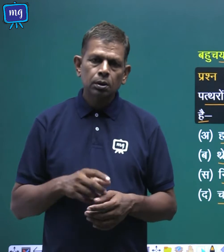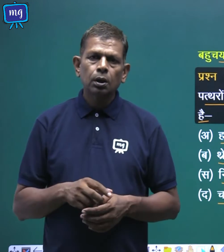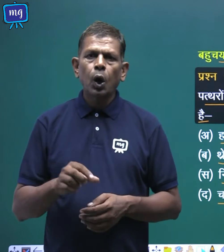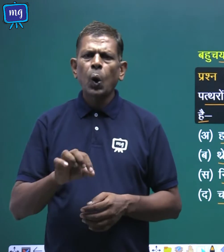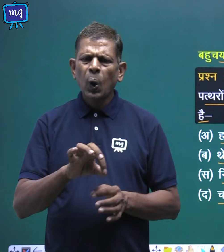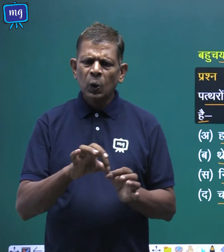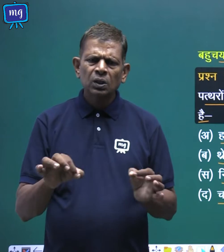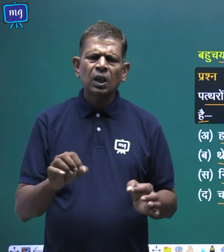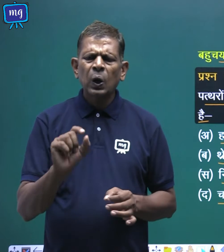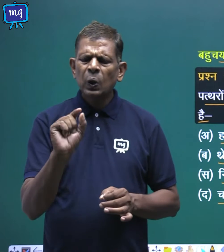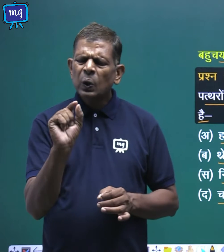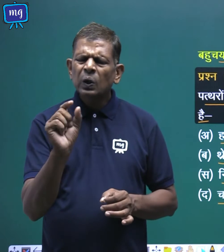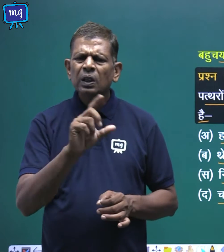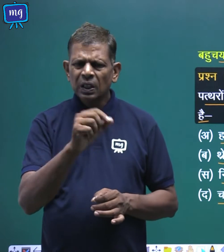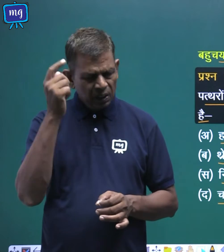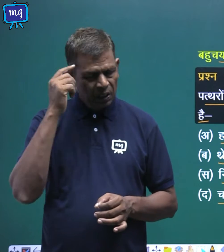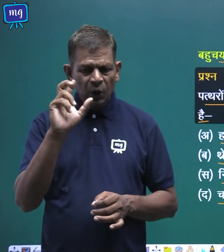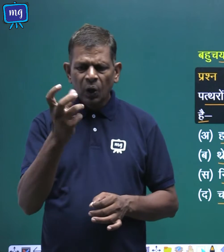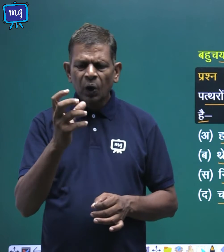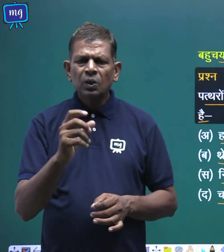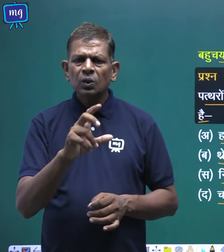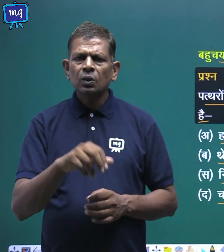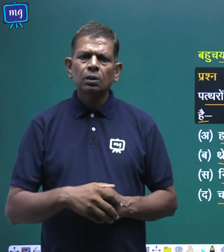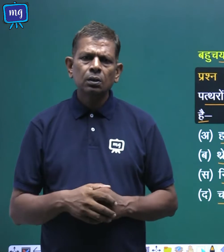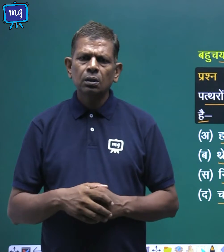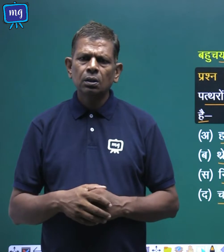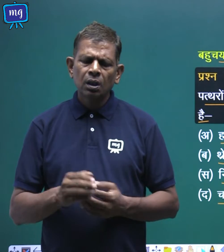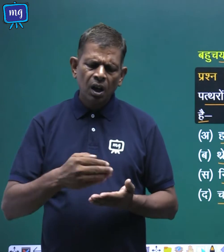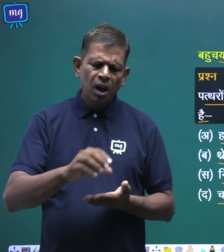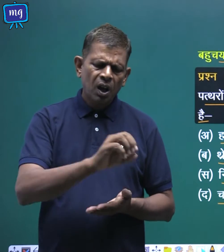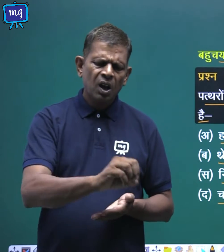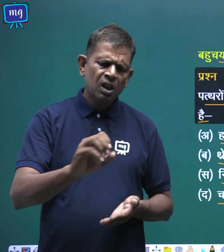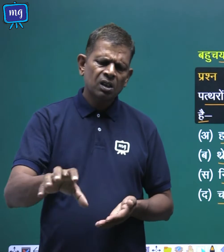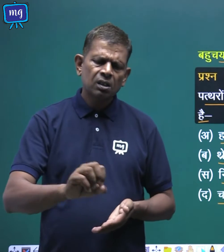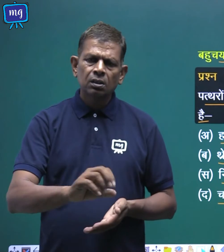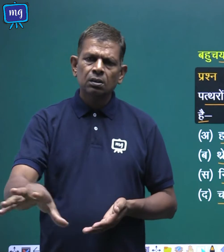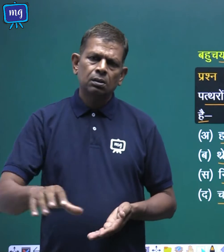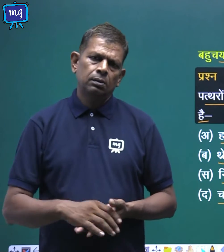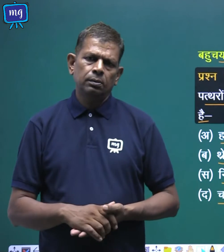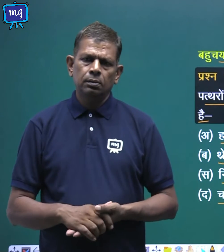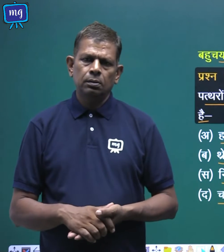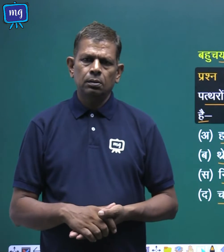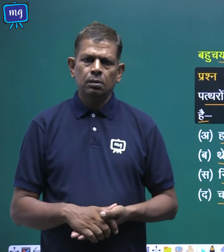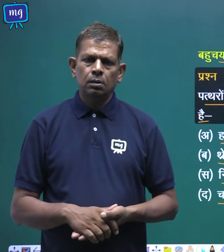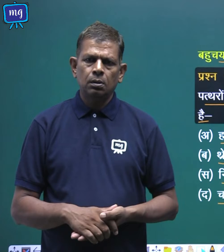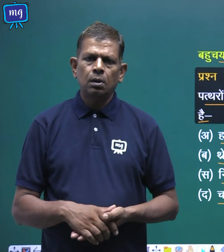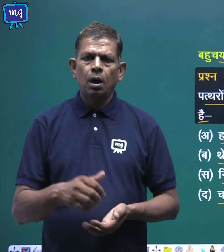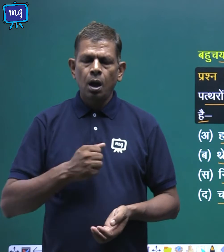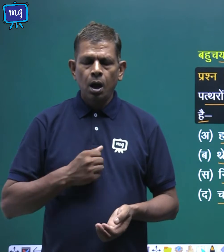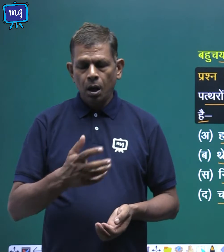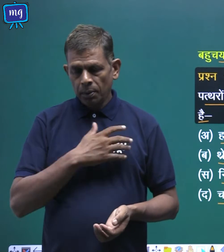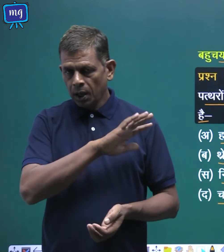भूसा और पत्थरों को पृथक कर सकते हैं। तुमने घर में भी देखा